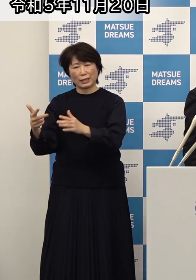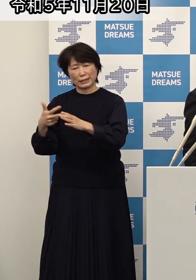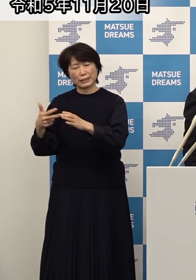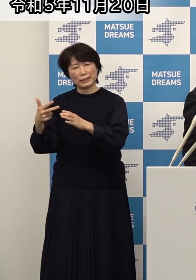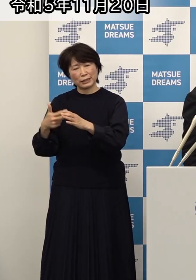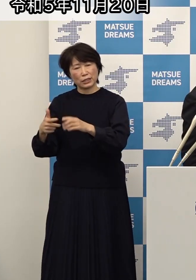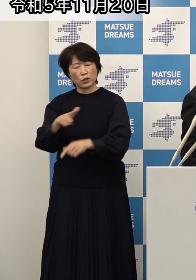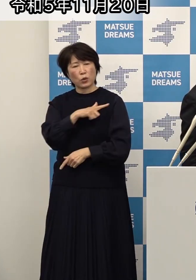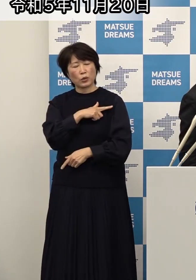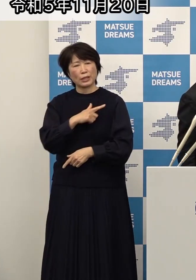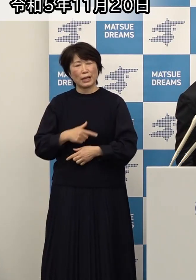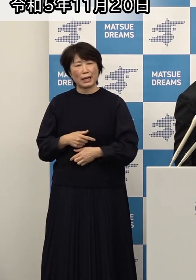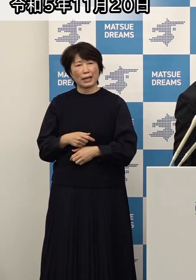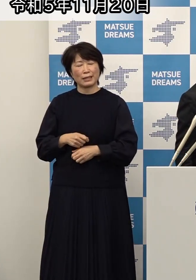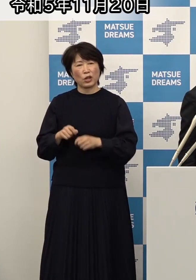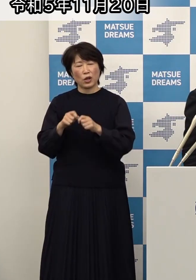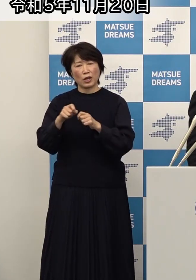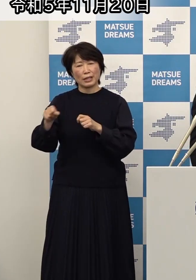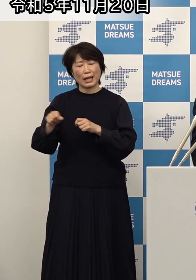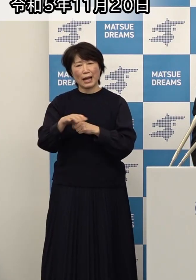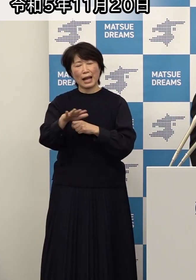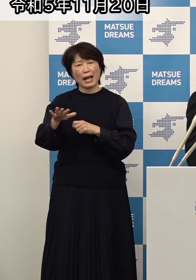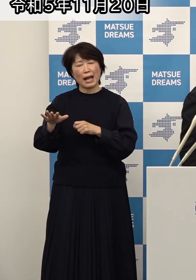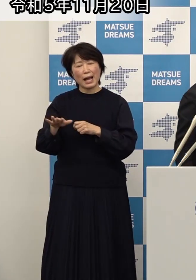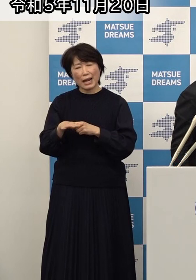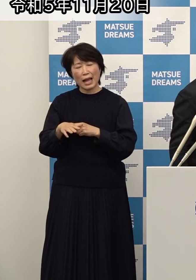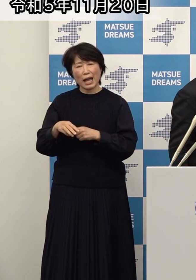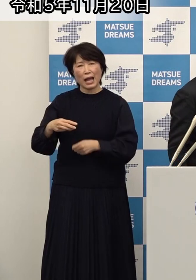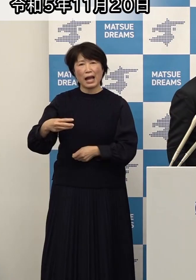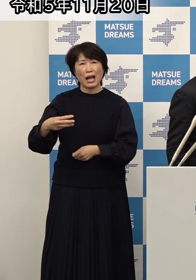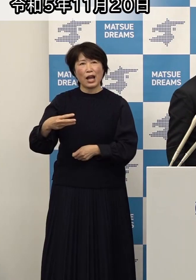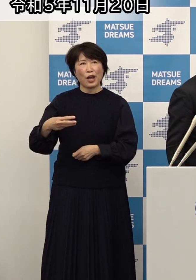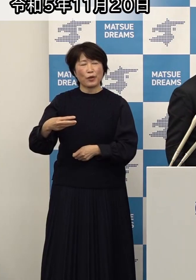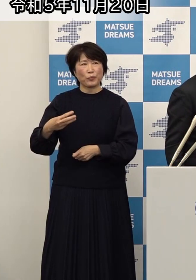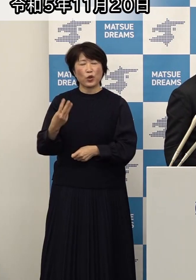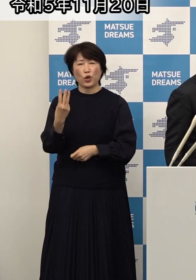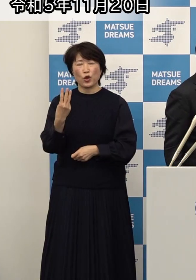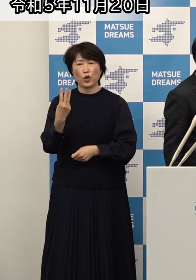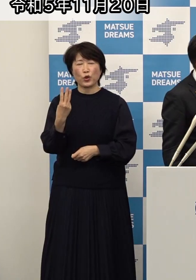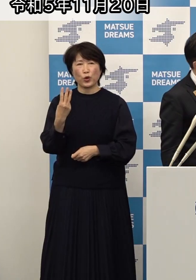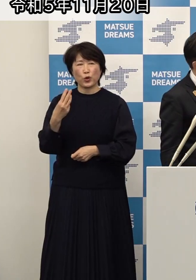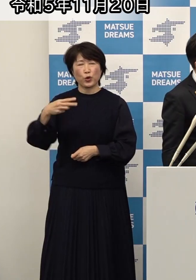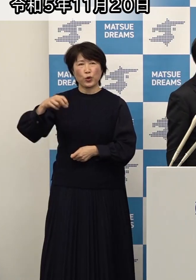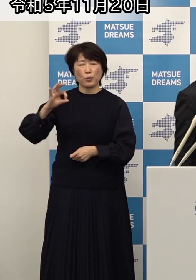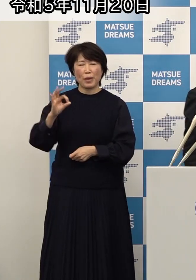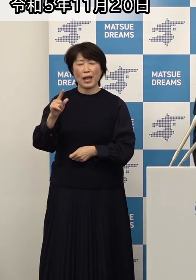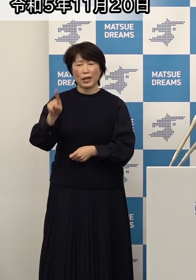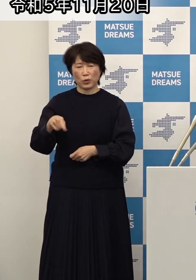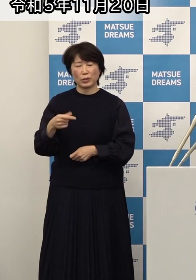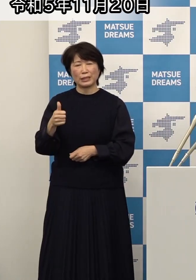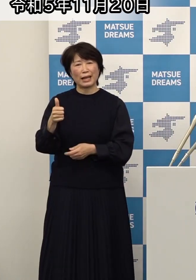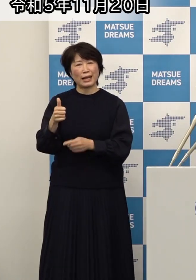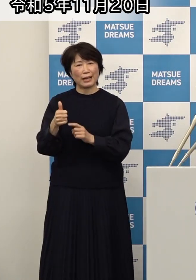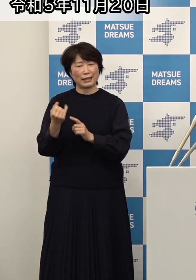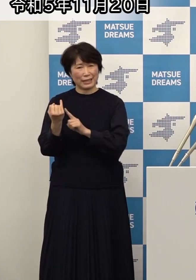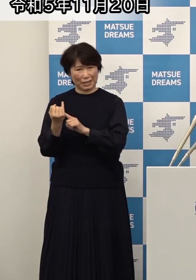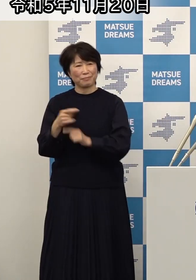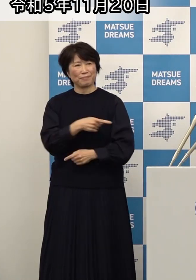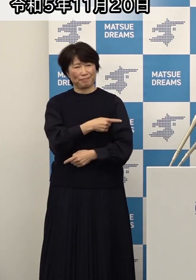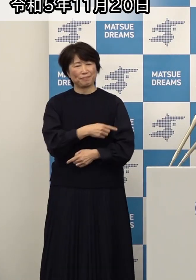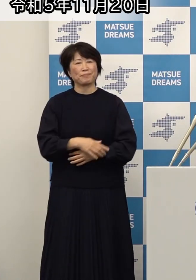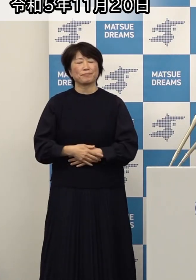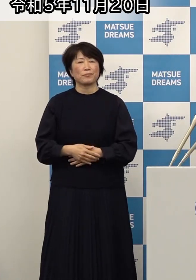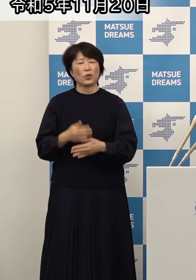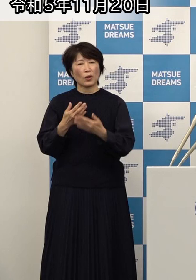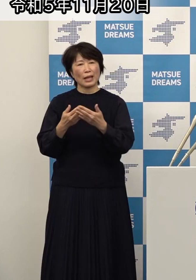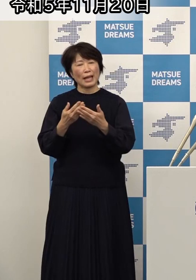校の6年生永原夢乃さんが書かれたこちらの作品となります。そしてこれも